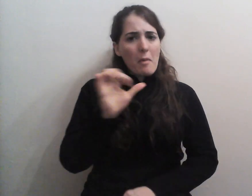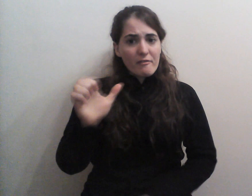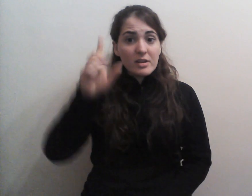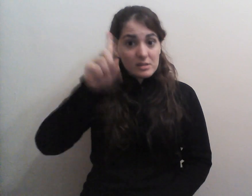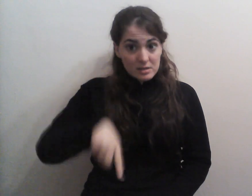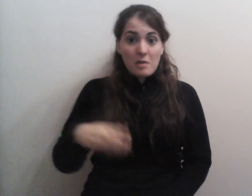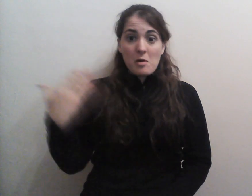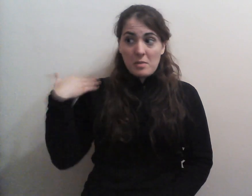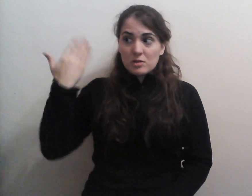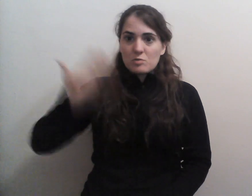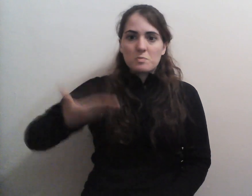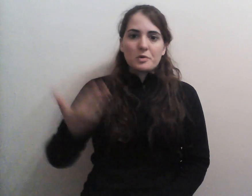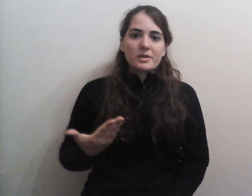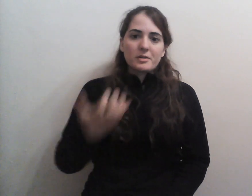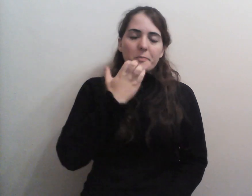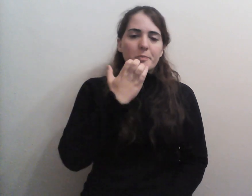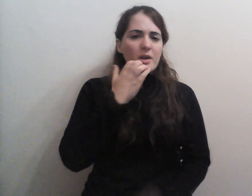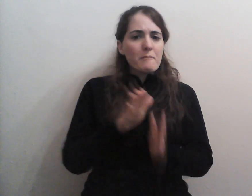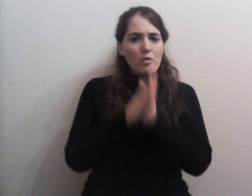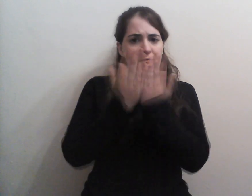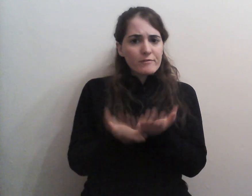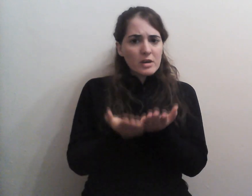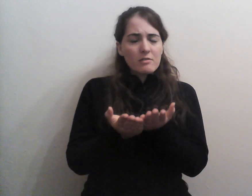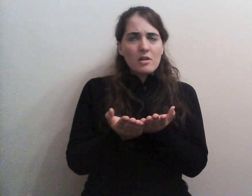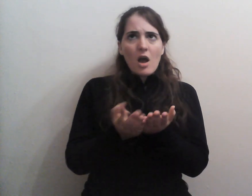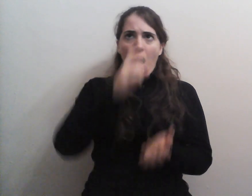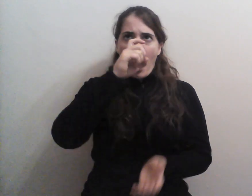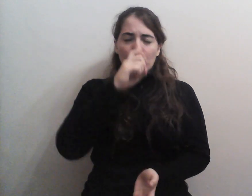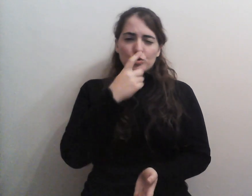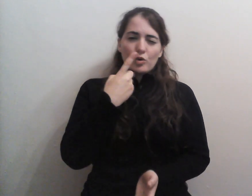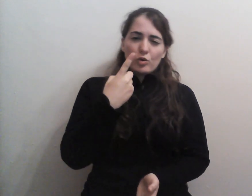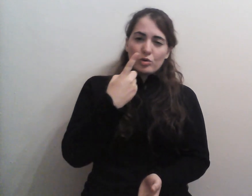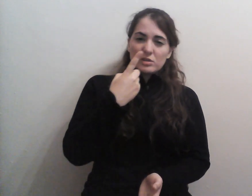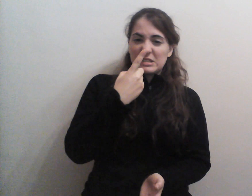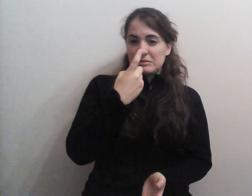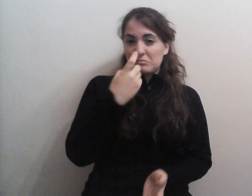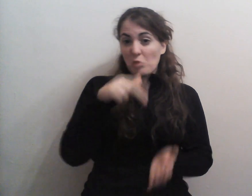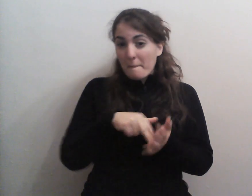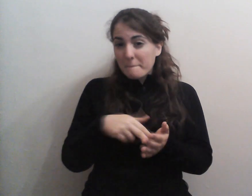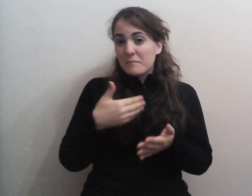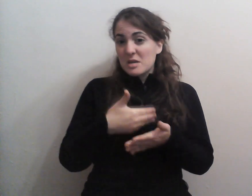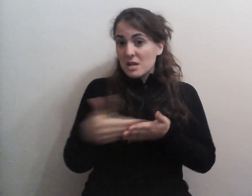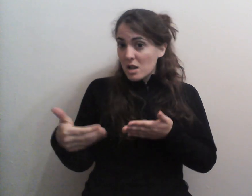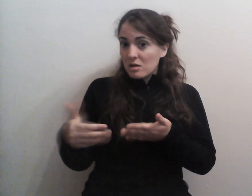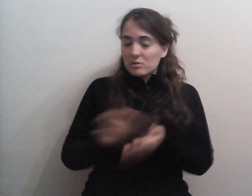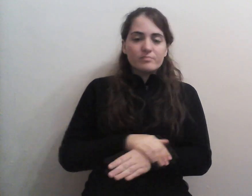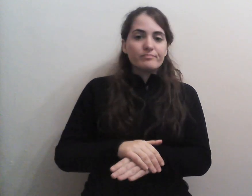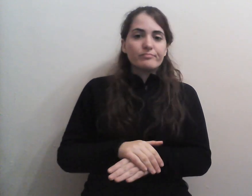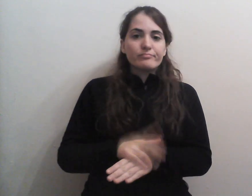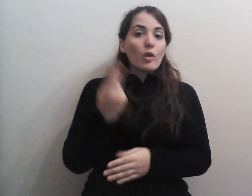la mismísima Biblia. Después de ser redactada a lo largo de 1600 años, el canon se completó hace 2000 años. Y este